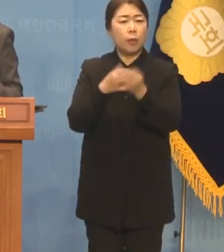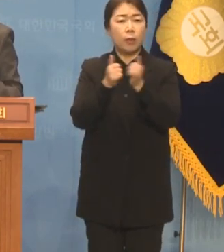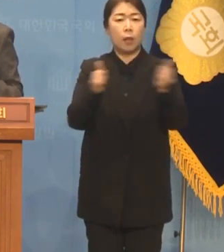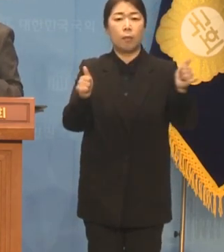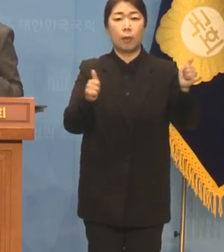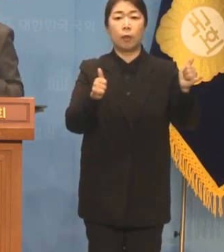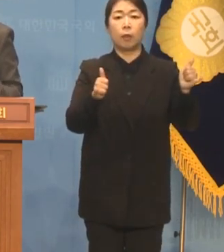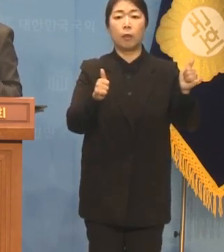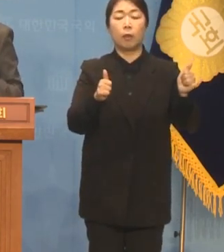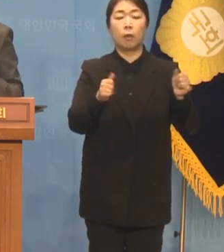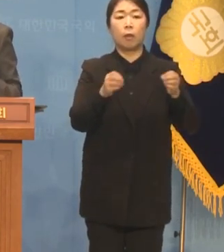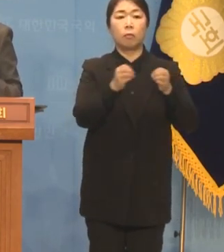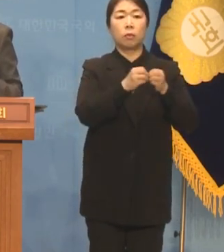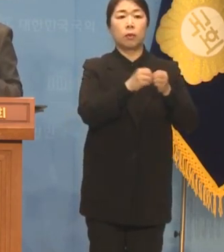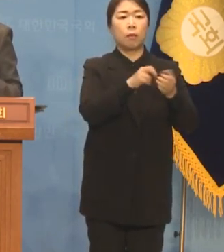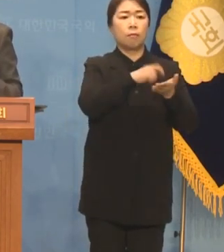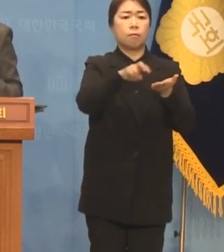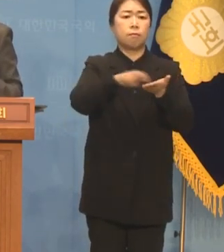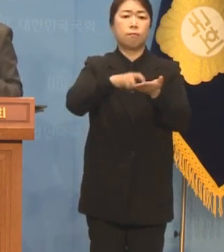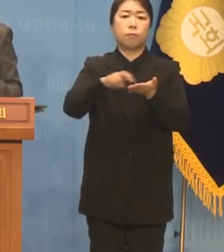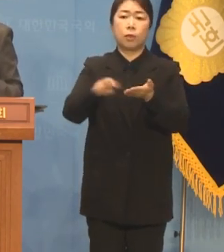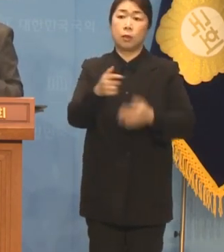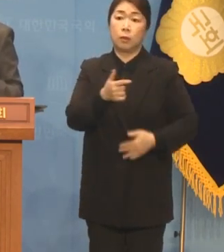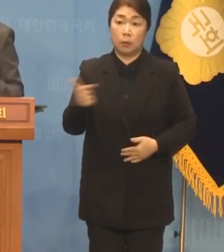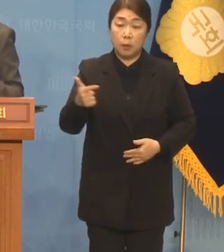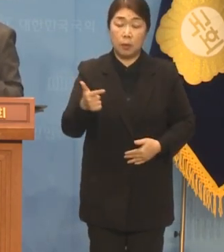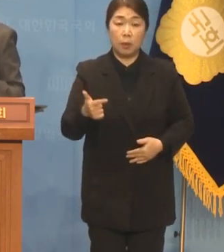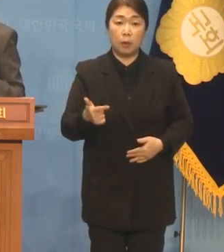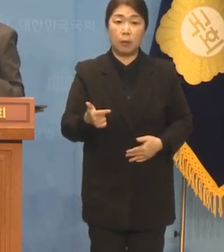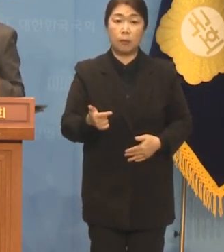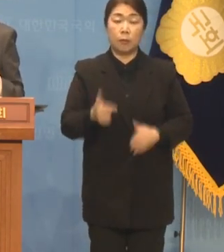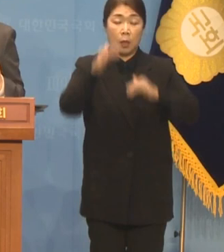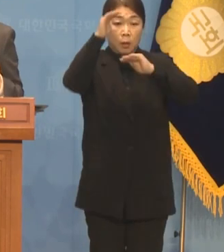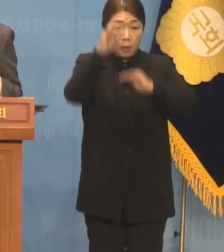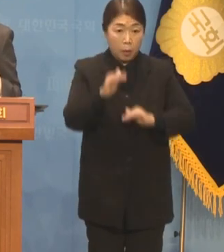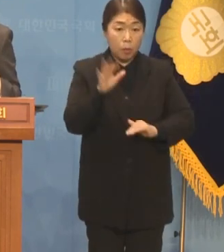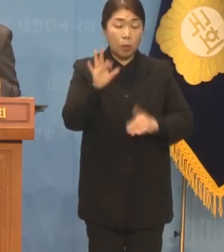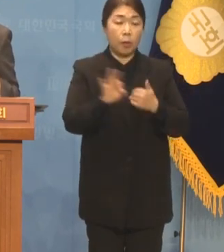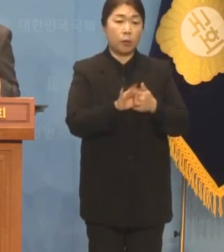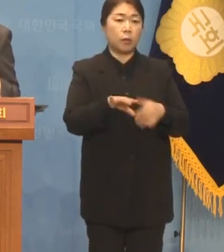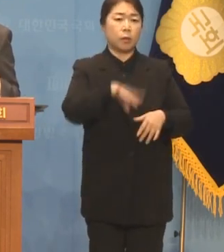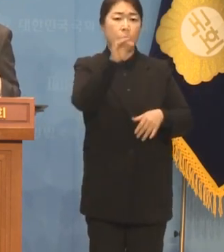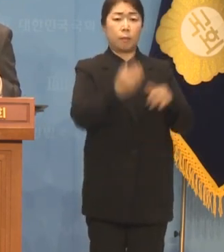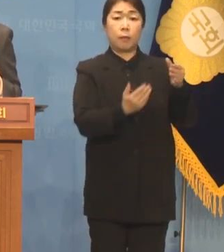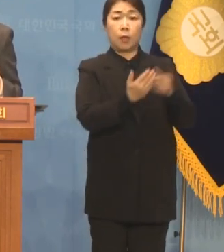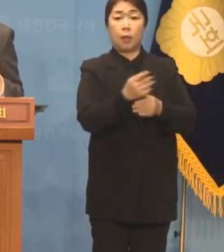다수인들에게 다량으로 배포가 됩니다. 내용을 보면 초기